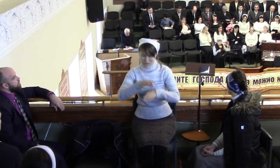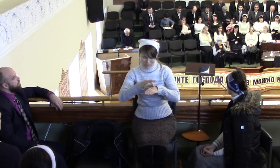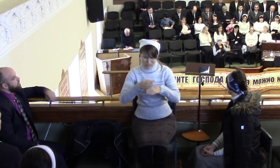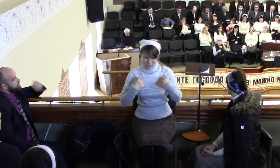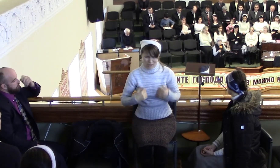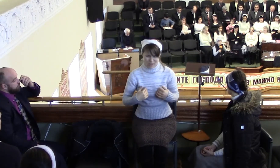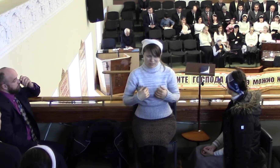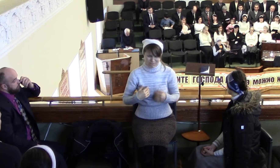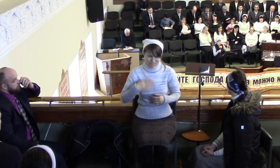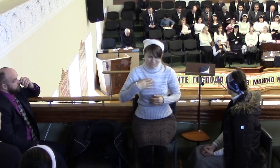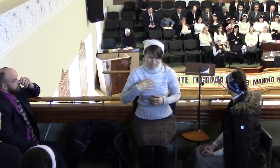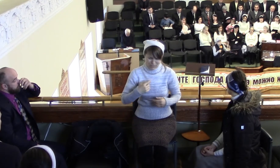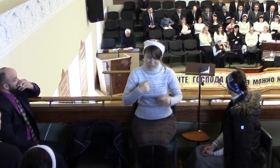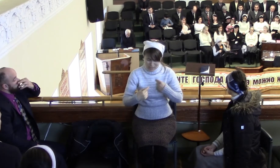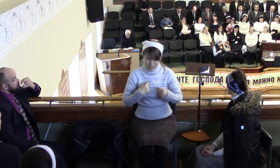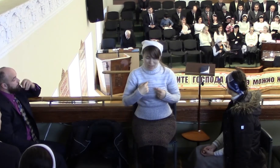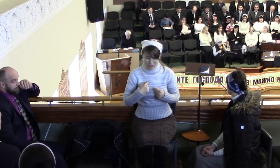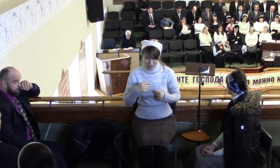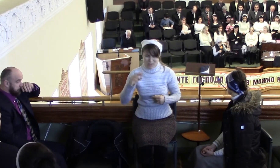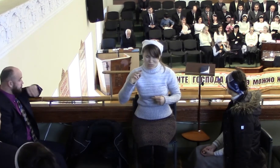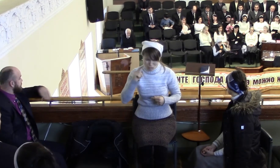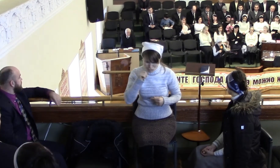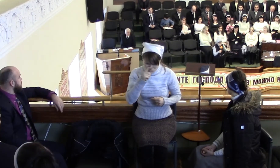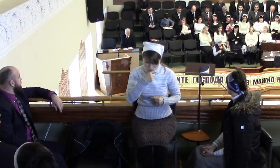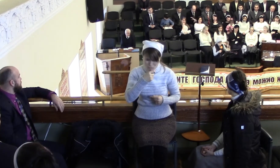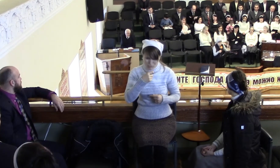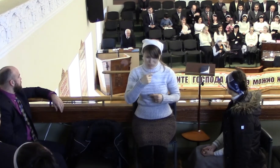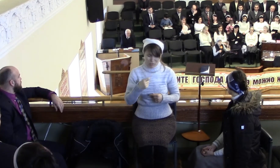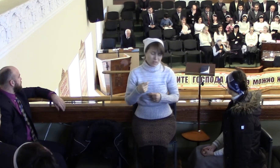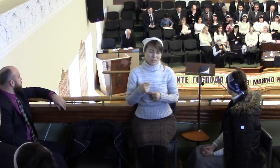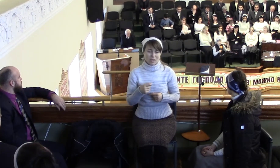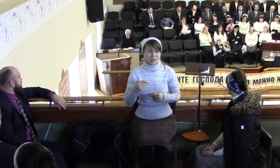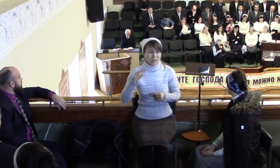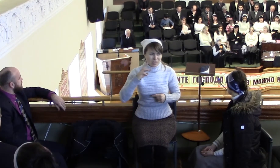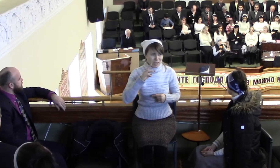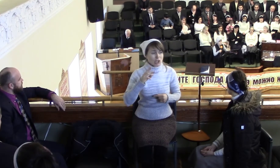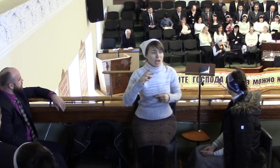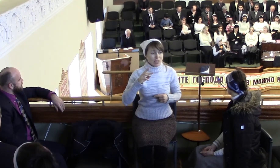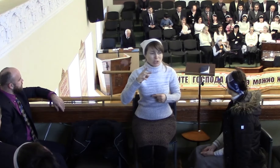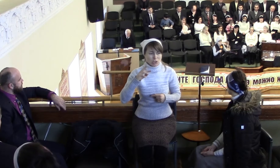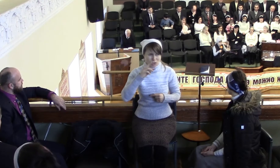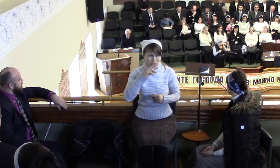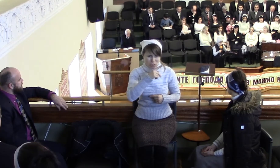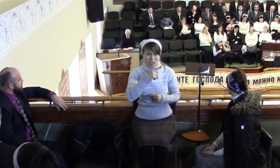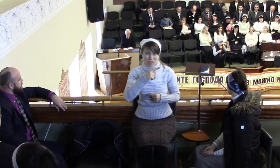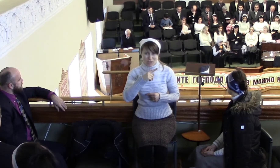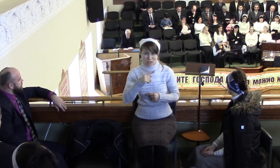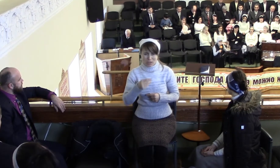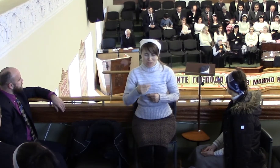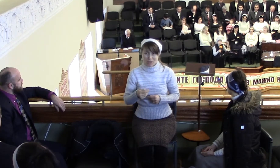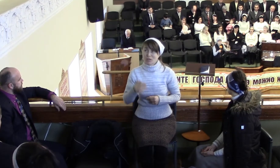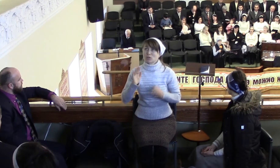жаждешь? Уксус, желчь и вкус. Да, только ты лишь,